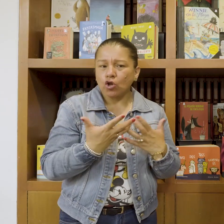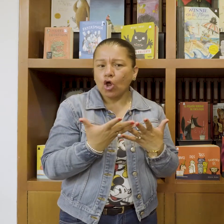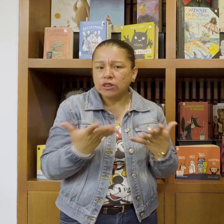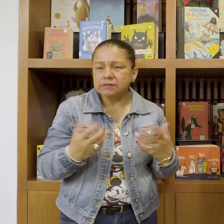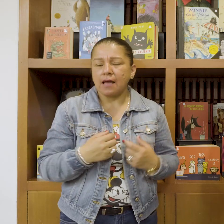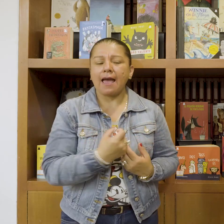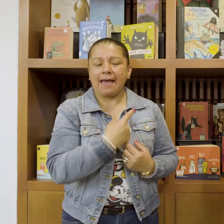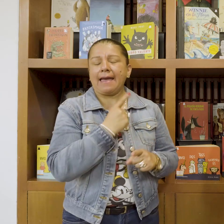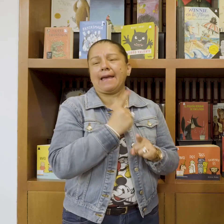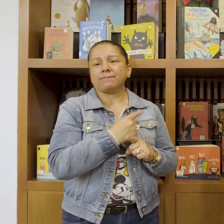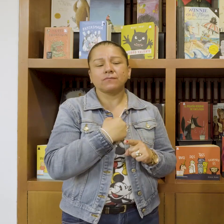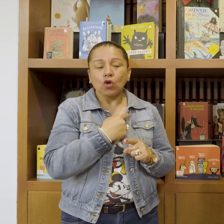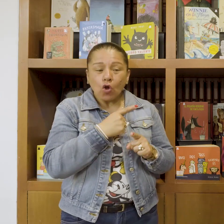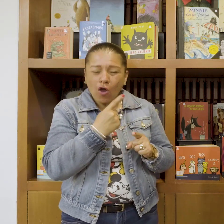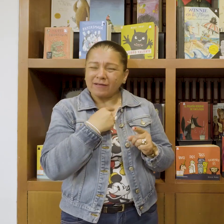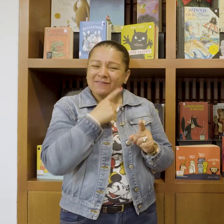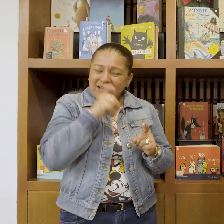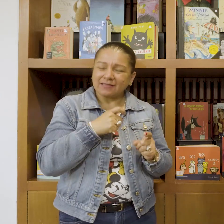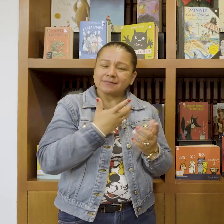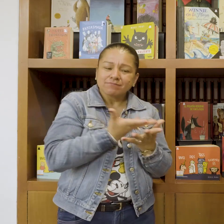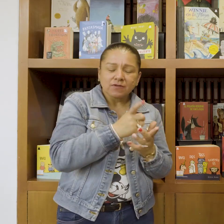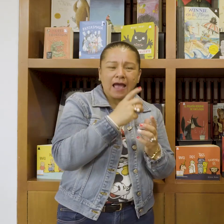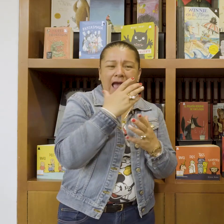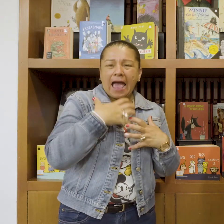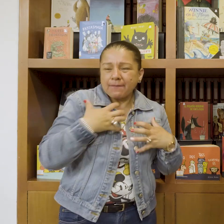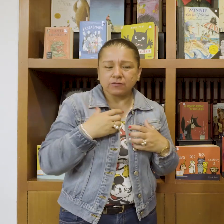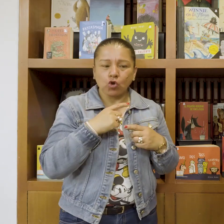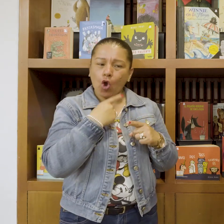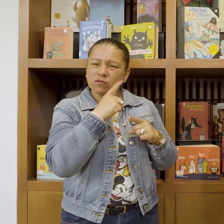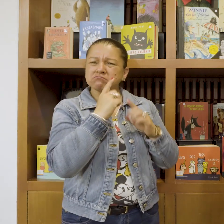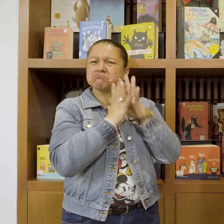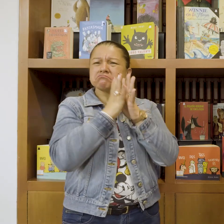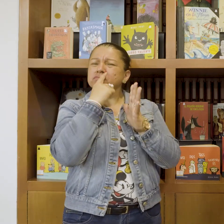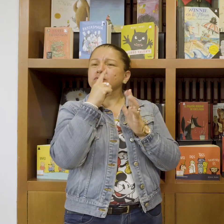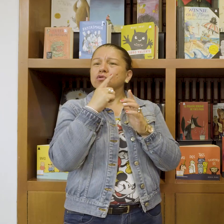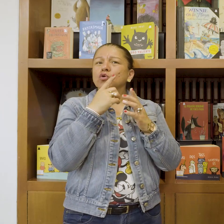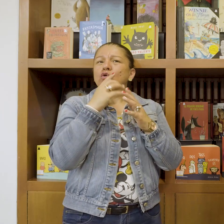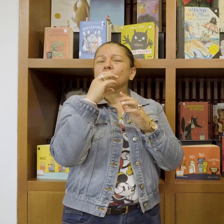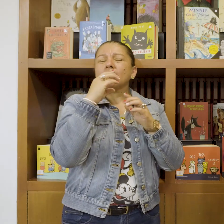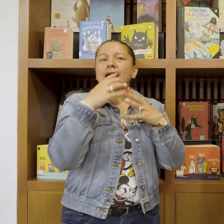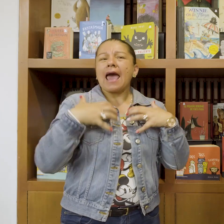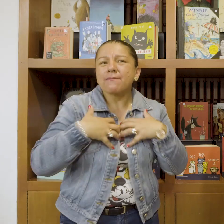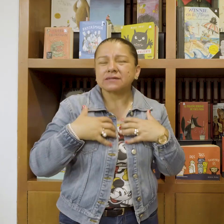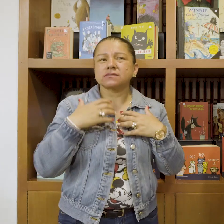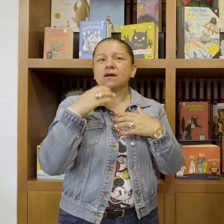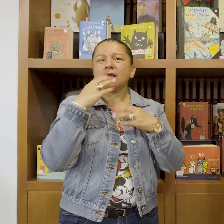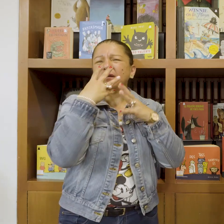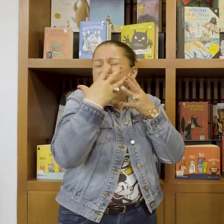nos preguntan a nosotros cuando ven en el cuento a ciertos animales, nos dicen ¿cuál es este animal? ¿Cuál es su seña? Entonces